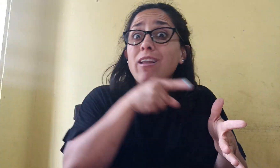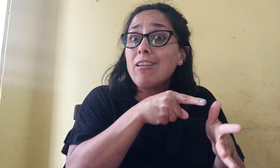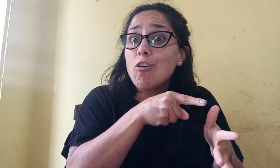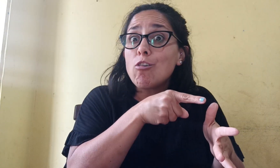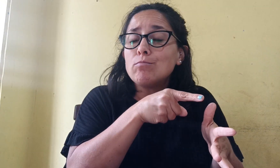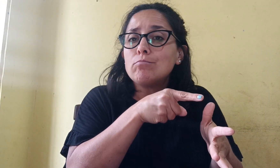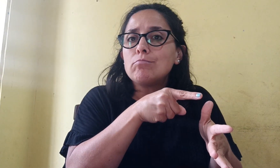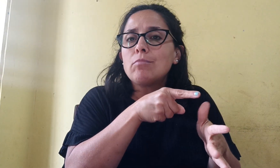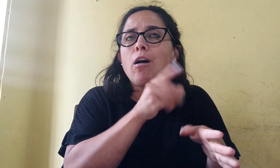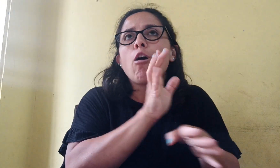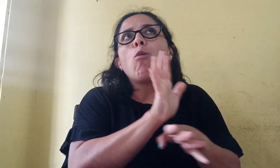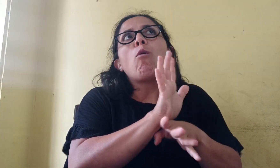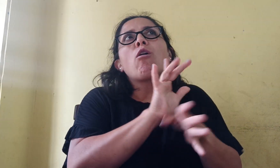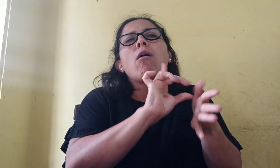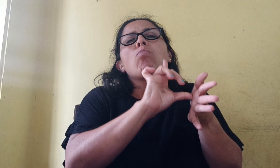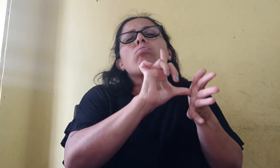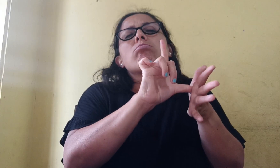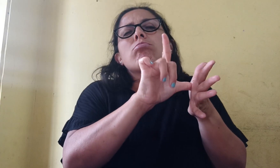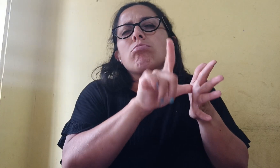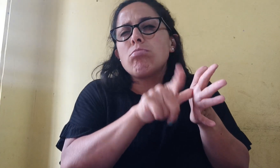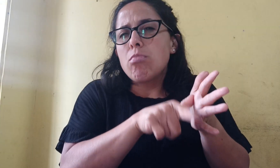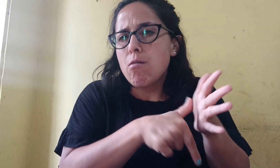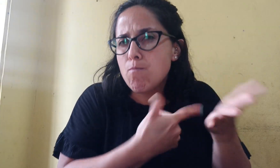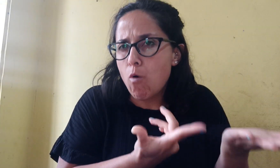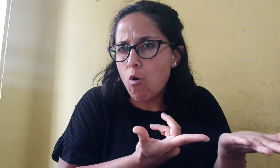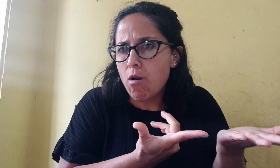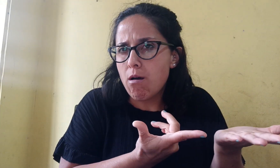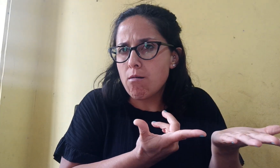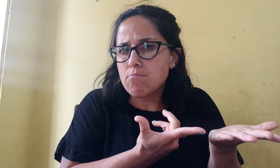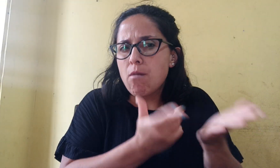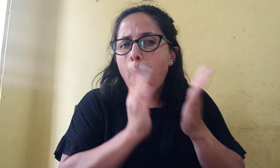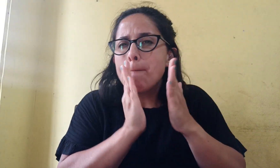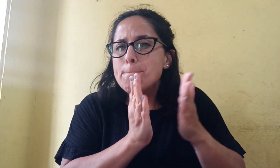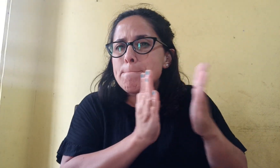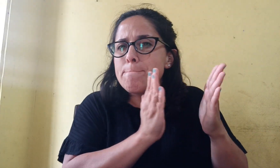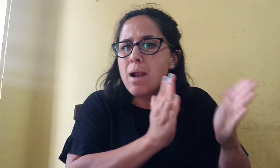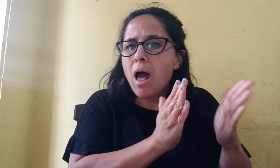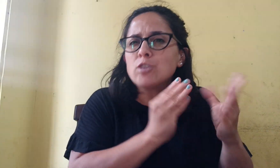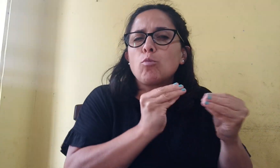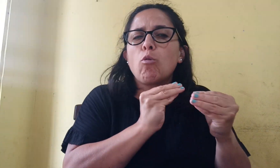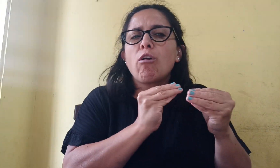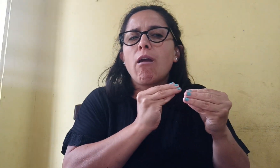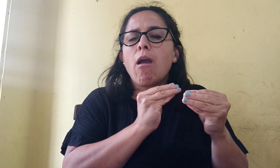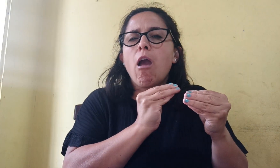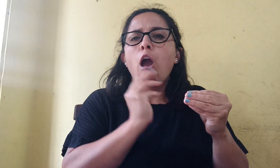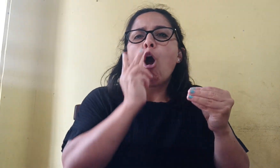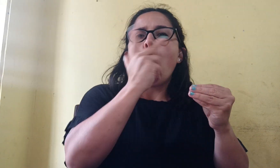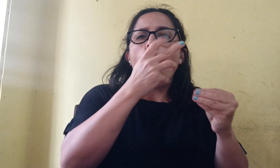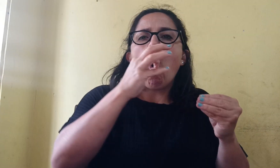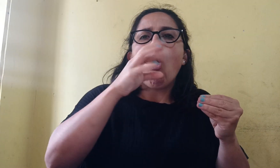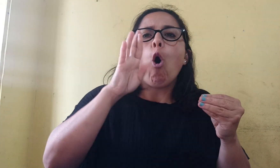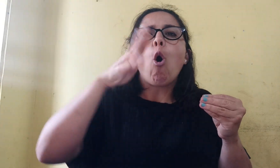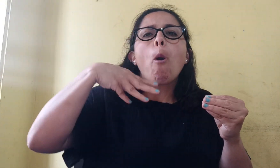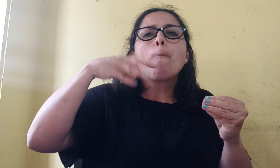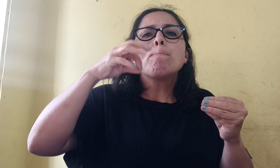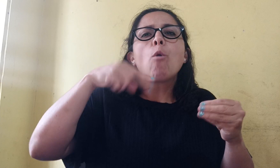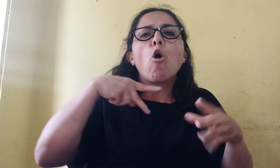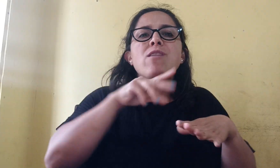a larga distancia, digamos, o a largo plazo, porque libera una hormona en sangre, tiene que viajar por sangre hasta el tejido y